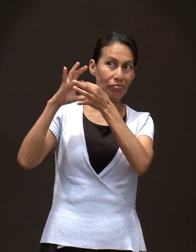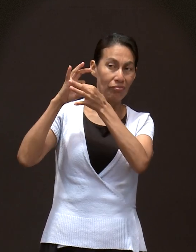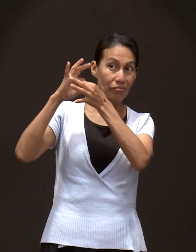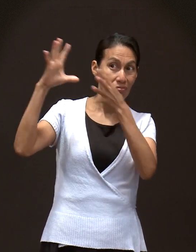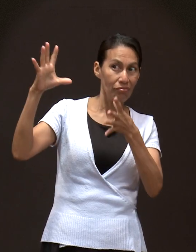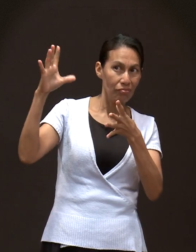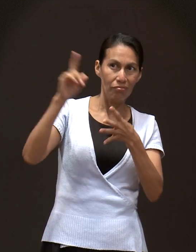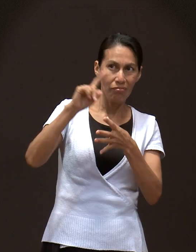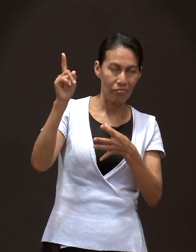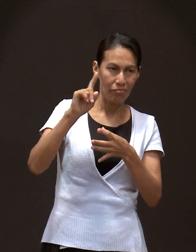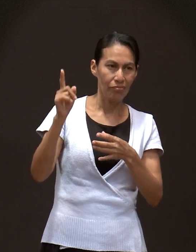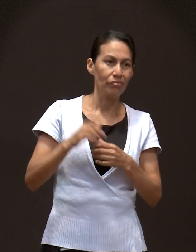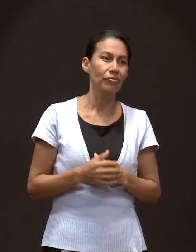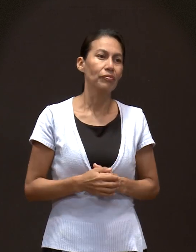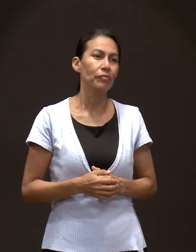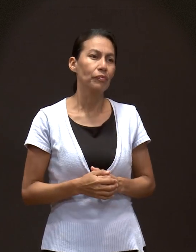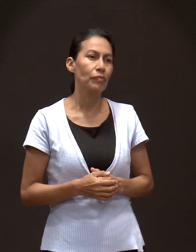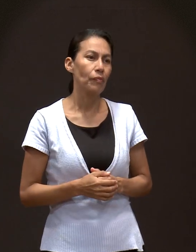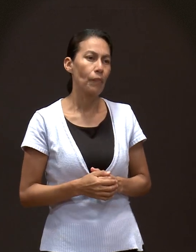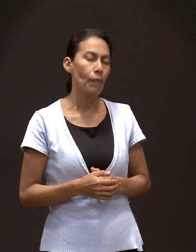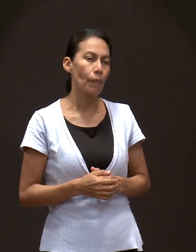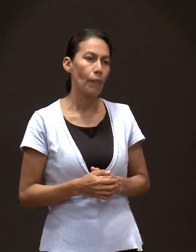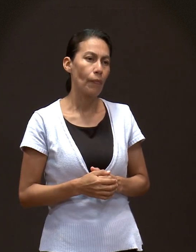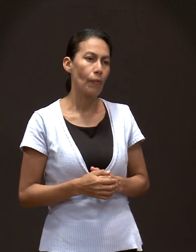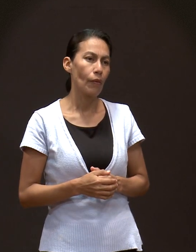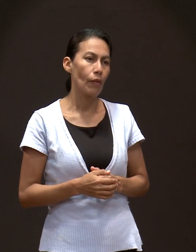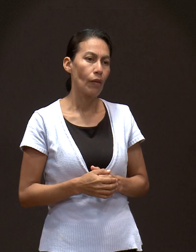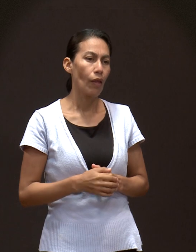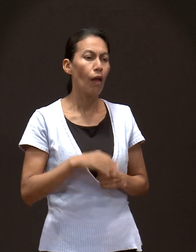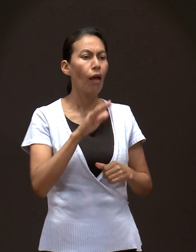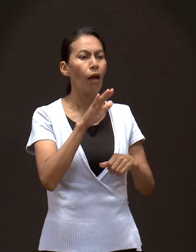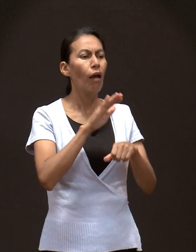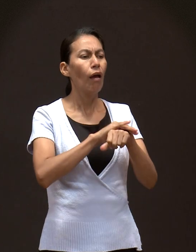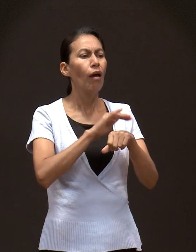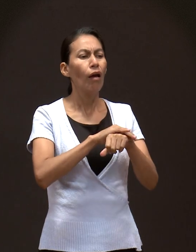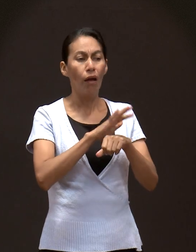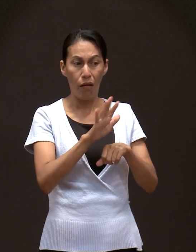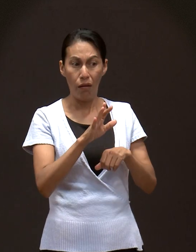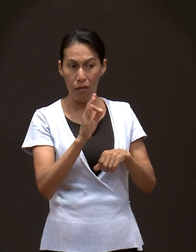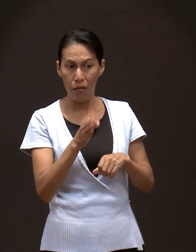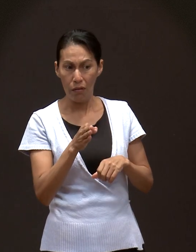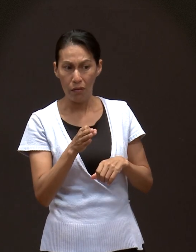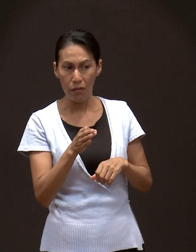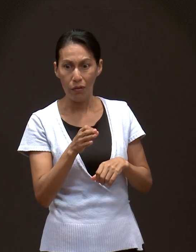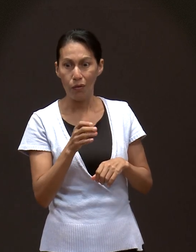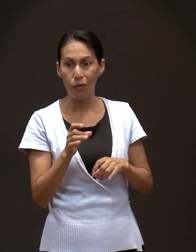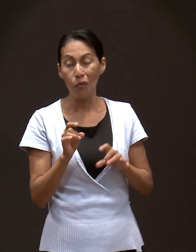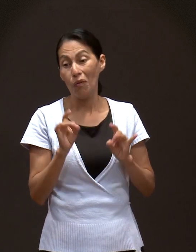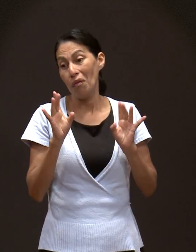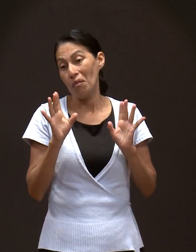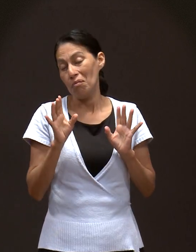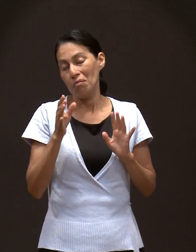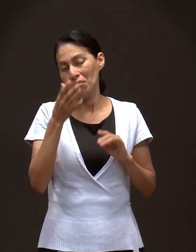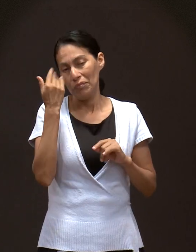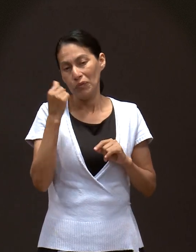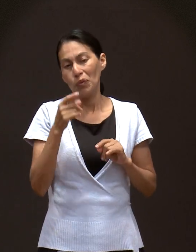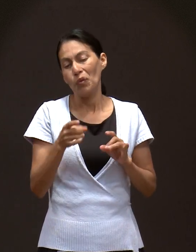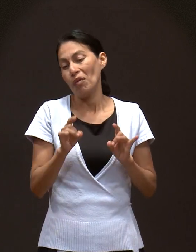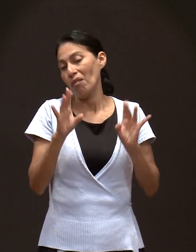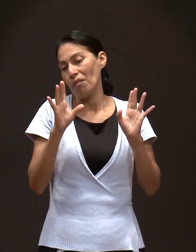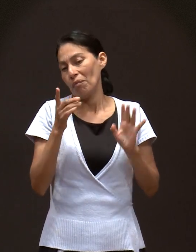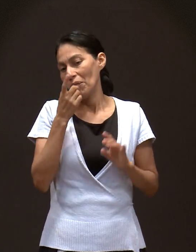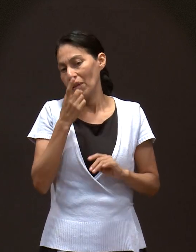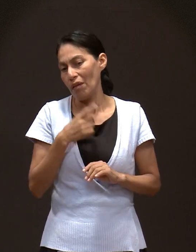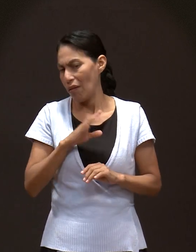Entonces, yo le preguntaba a mi amigo, oye, ¿tú sabes si ya me aceptaron? Y él me dice, un día él me dijo, ya te